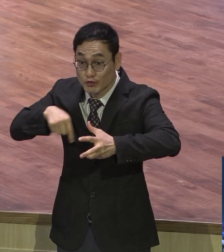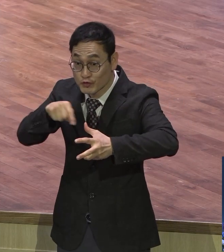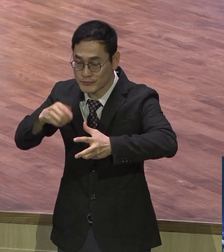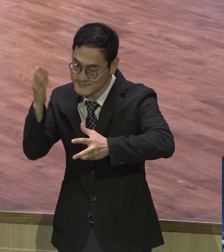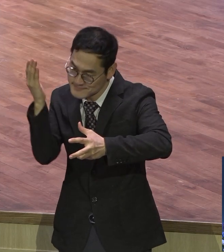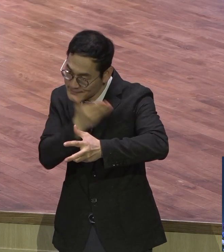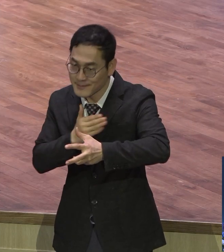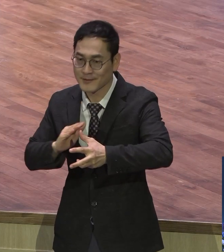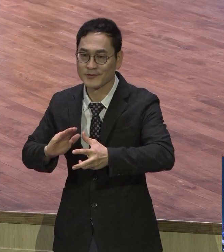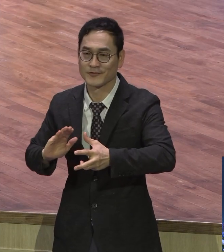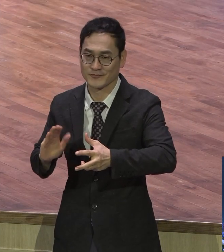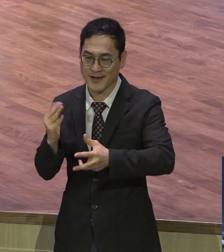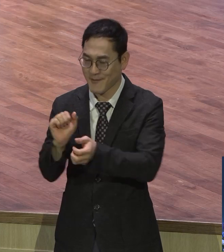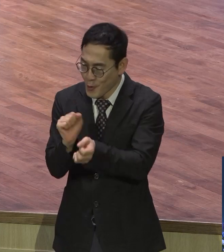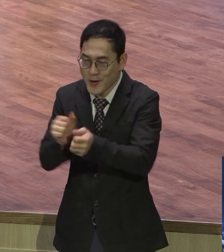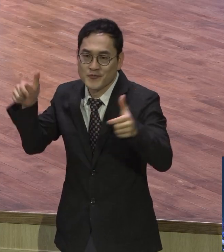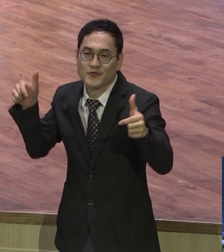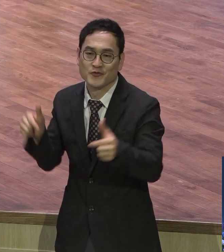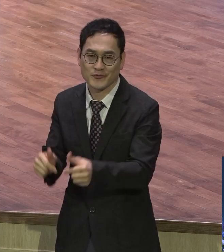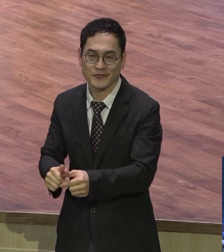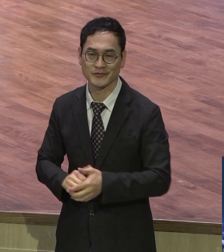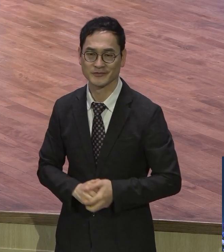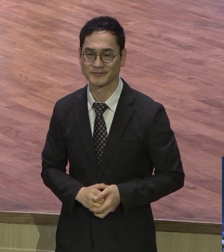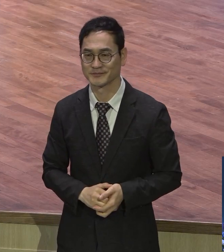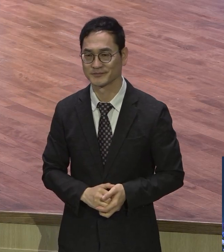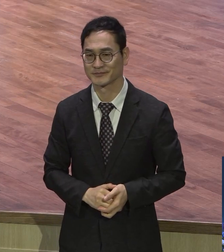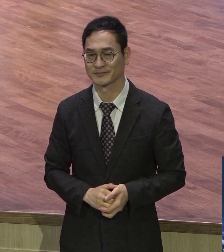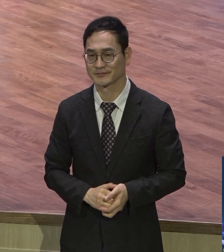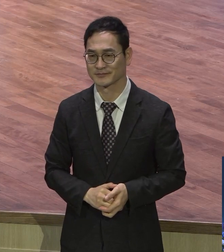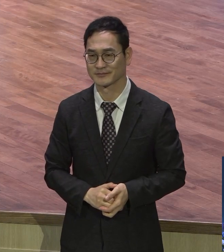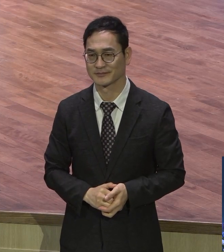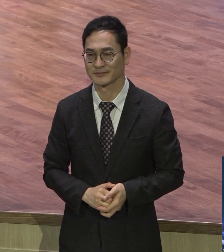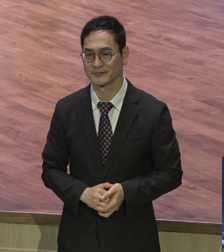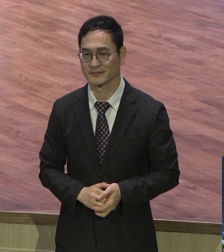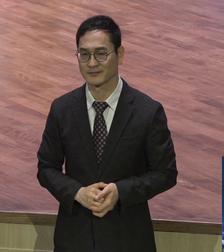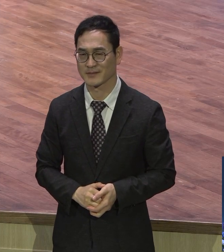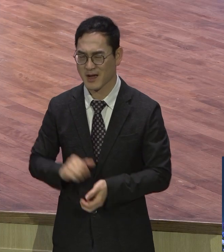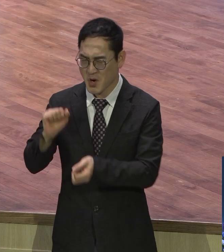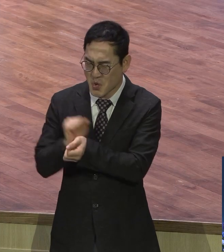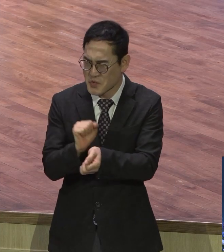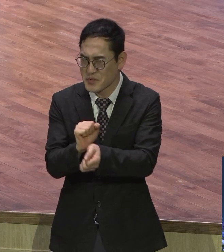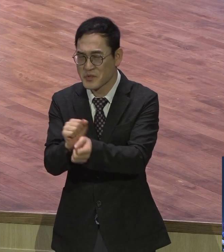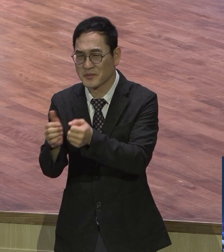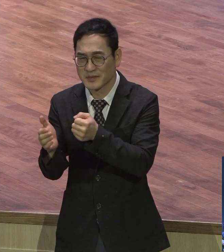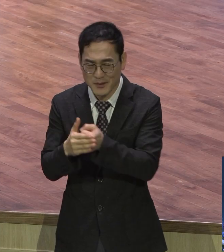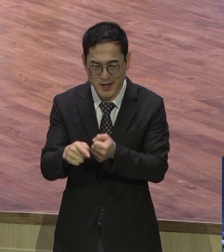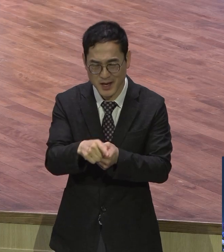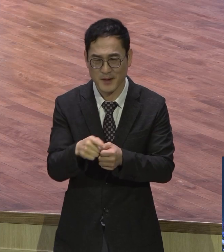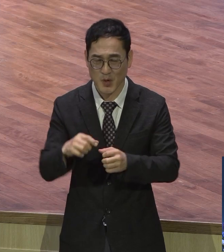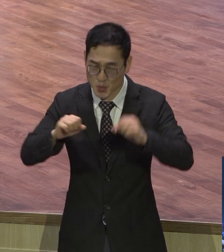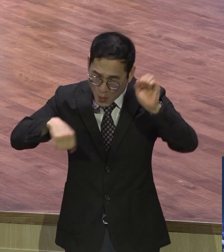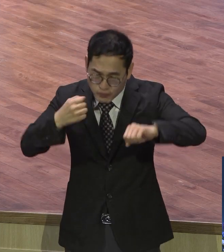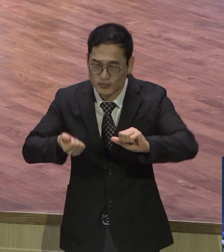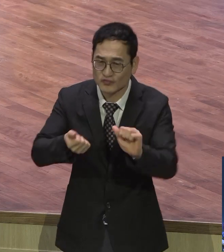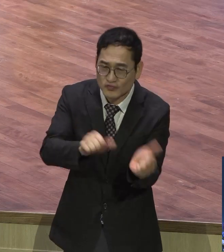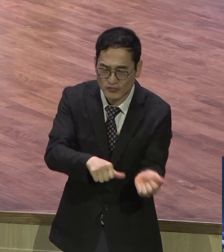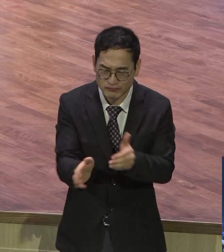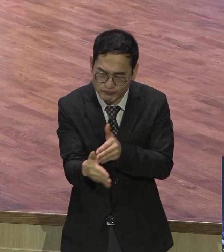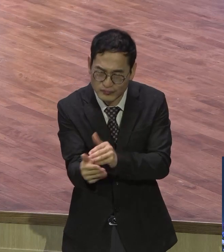기후 문제로 각종 오염, 그런 생태계 파괴 등 많은 문제들이 지금 그렇게 생기고 있는데